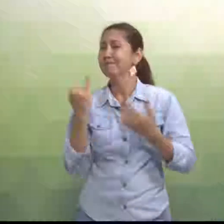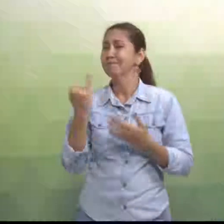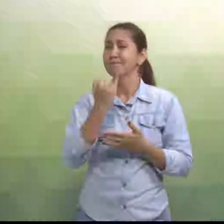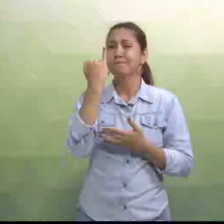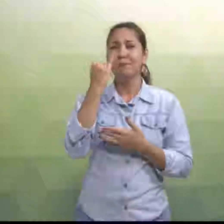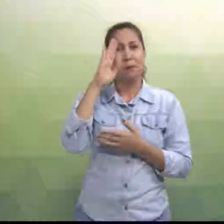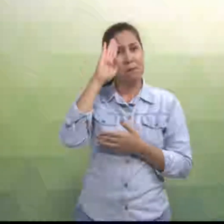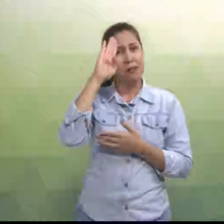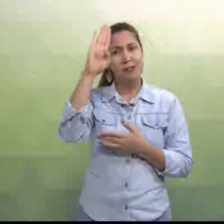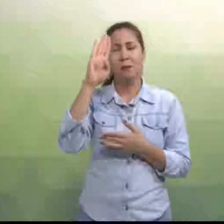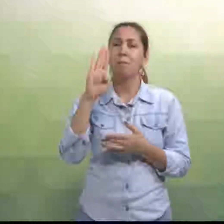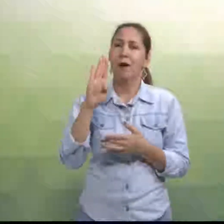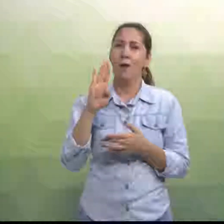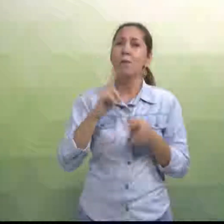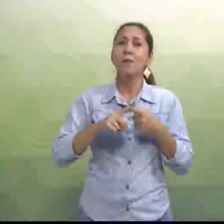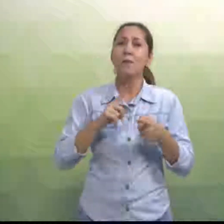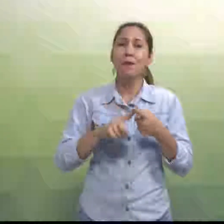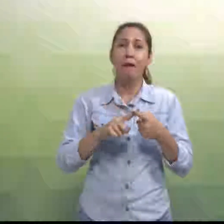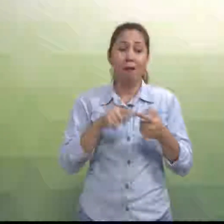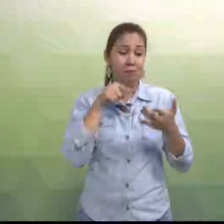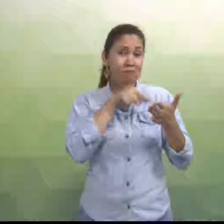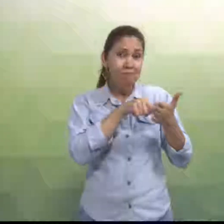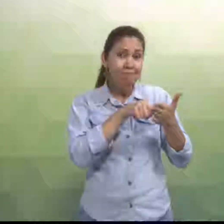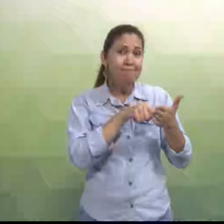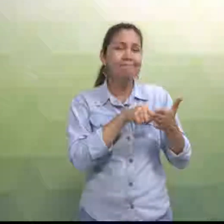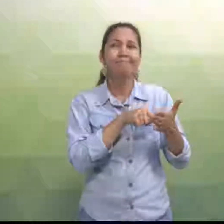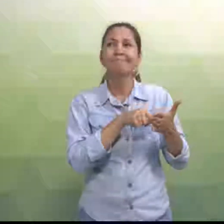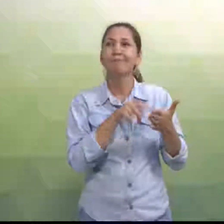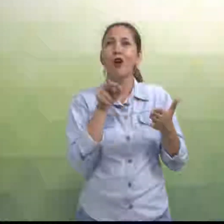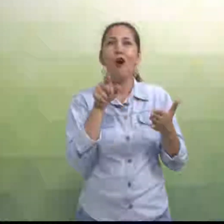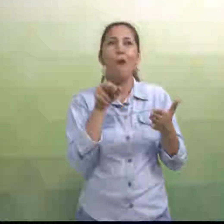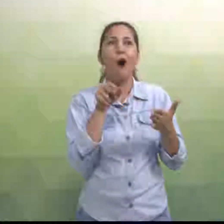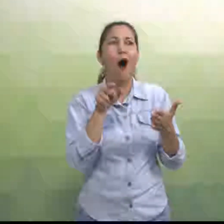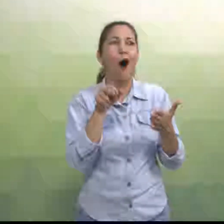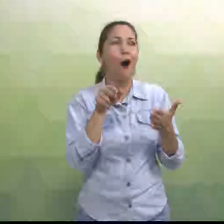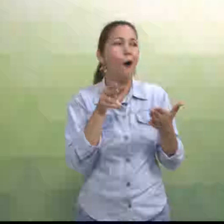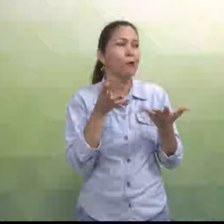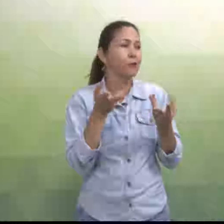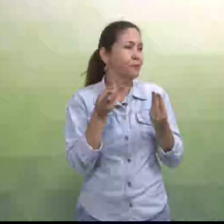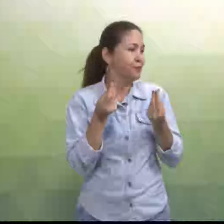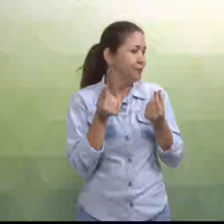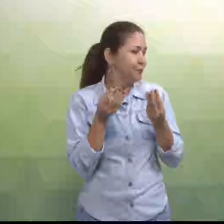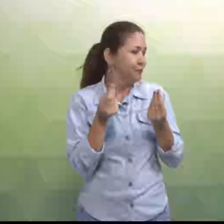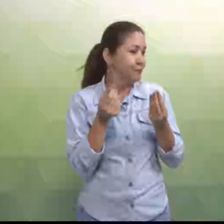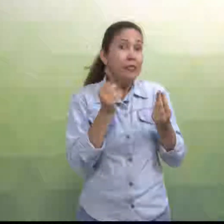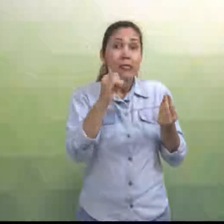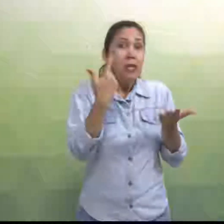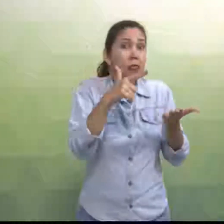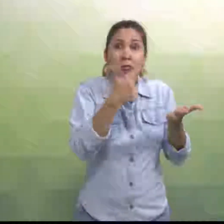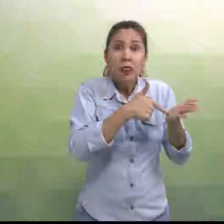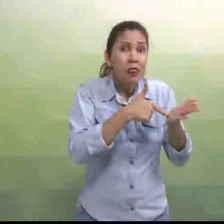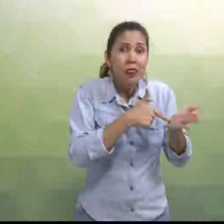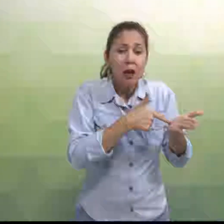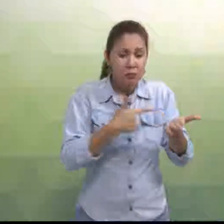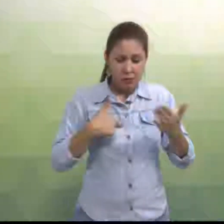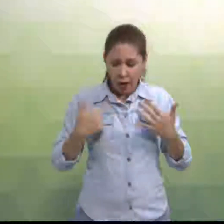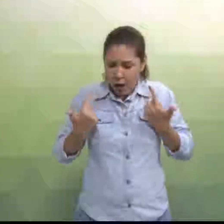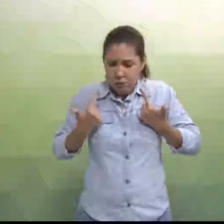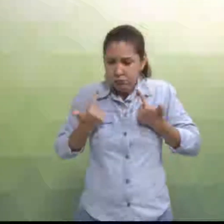especificidades nesse processo de ensino. E o mais importante, como eu posso dizer? Se não há um currículo,